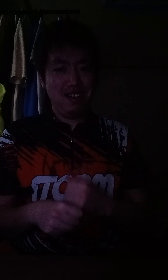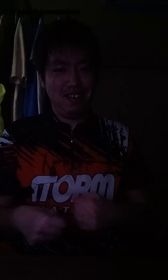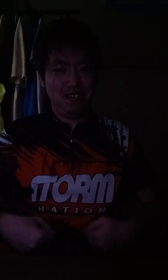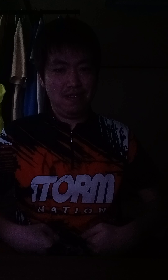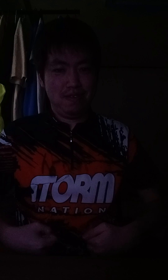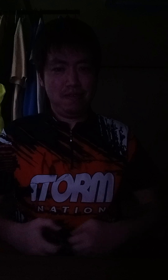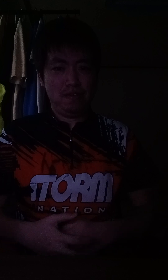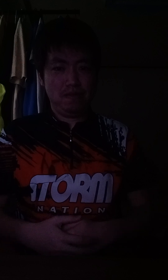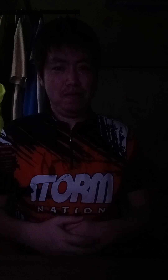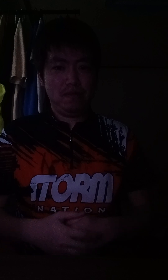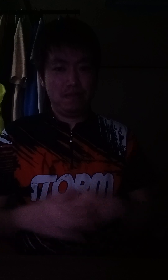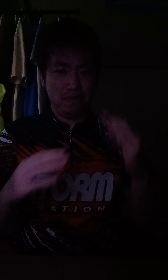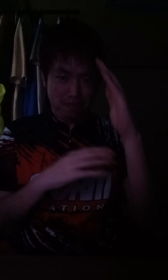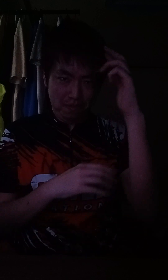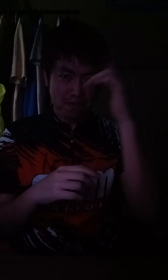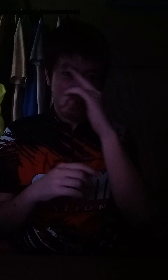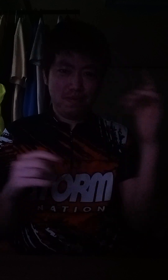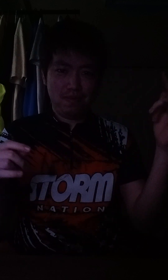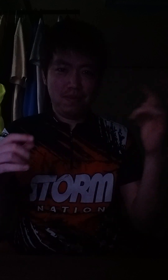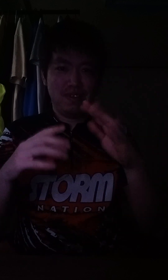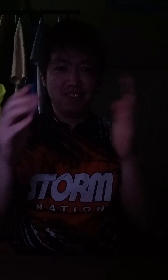축하합니다. 중학생 됐어요.